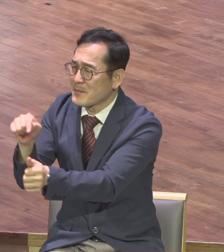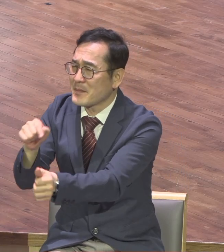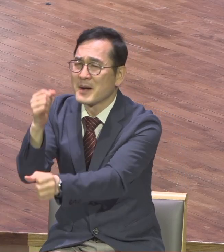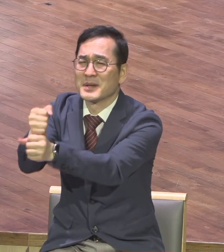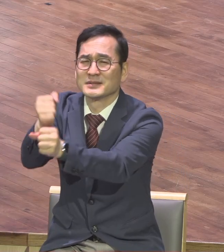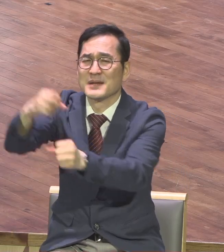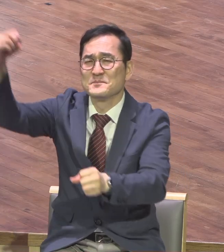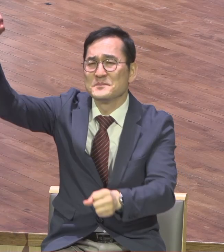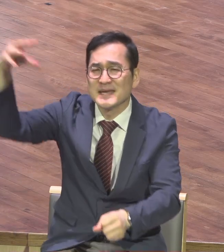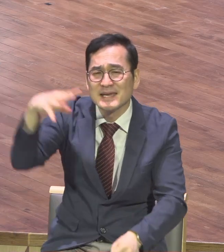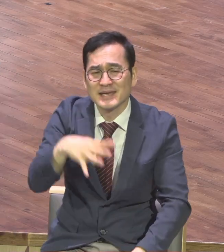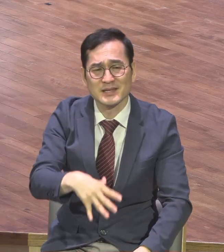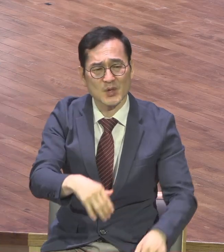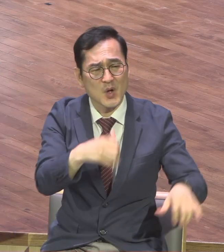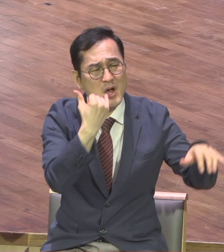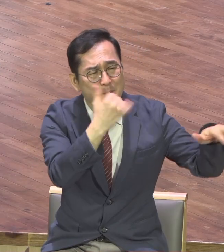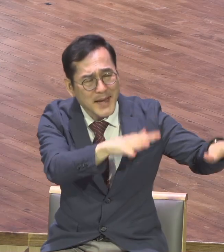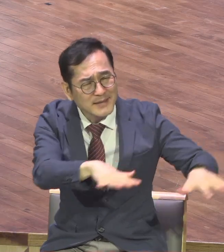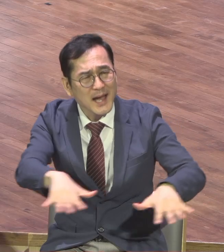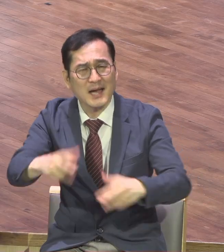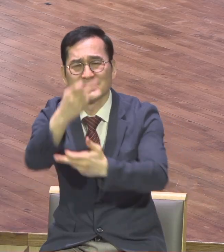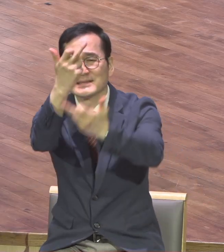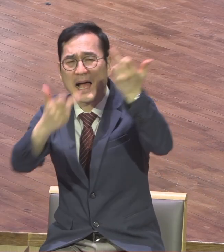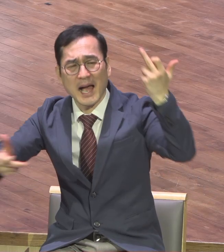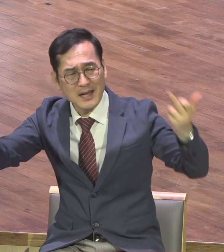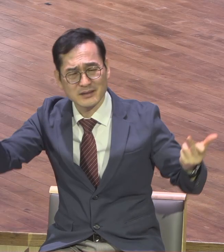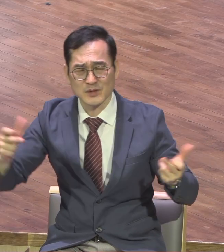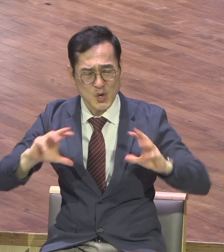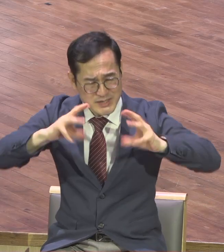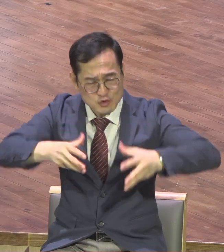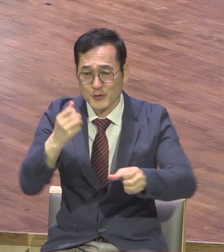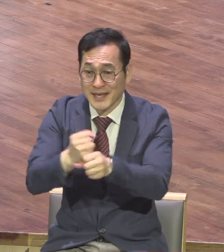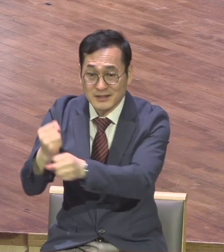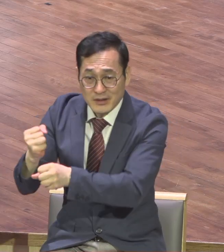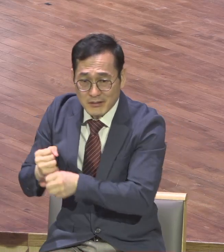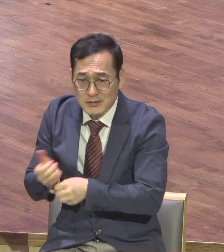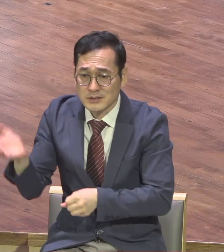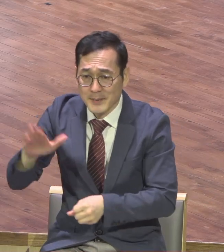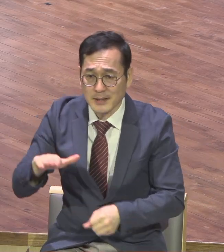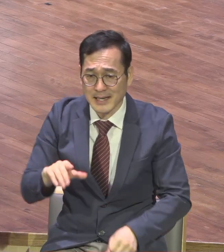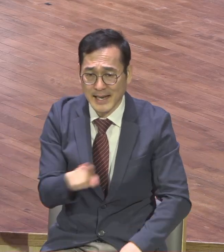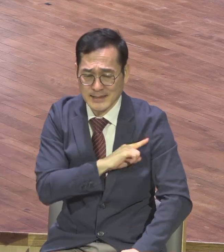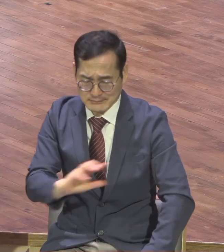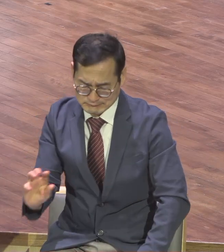뭐냐? 나요, 나. 우리예요, 우리.